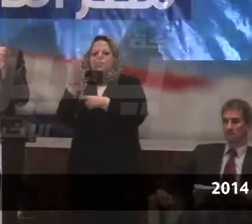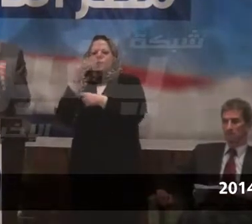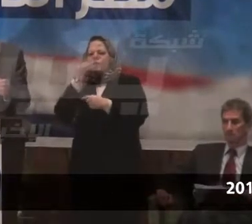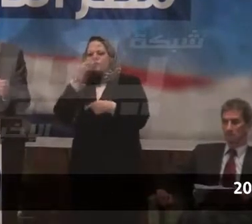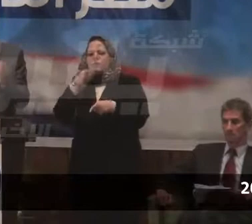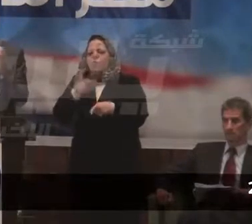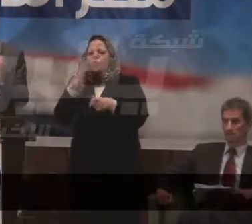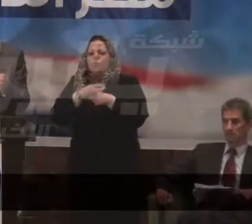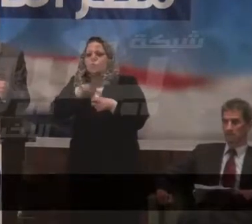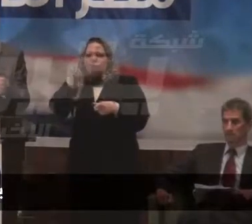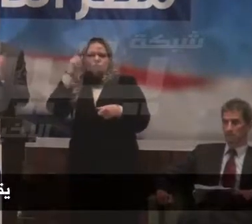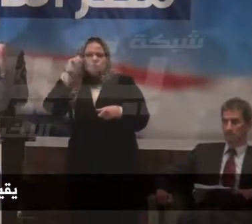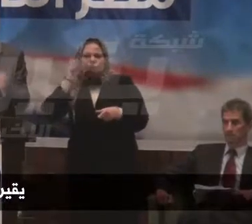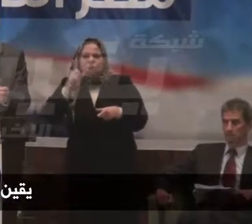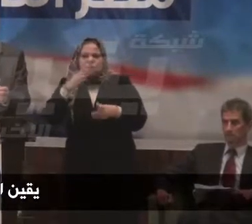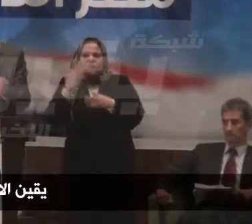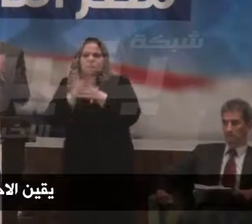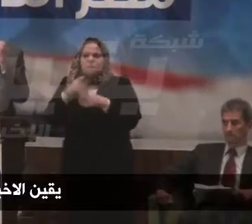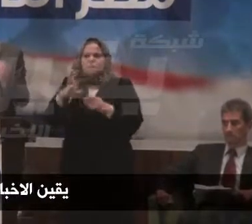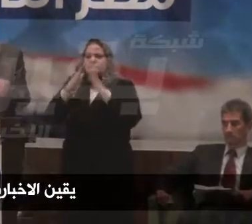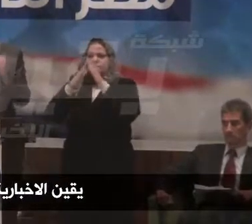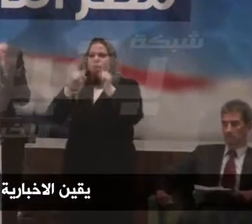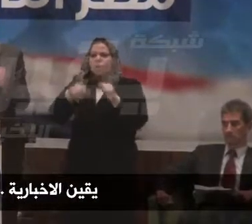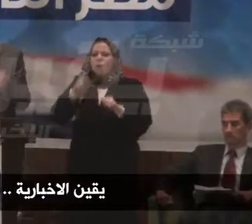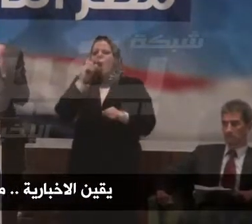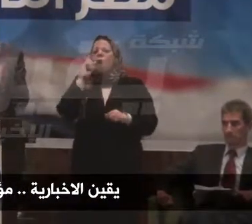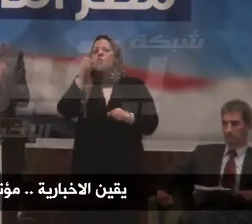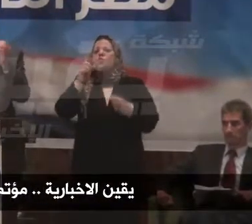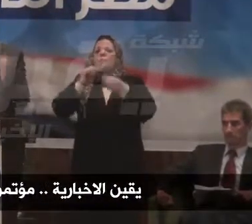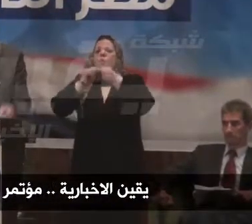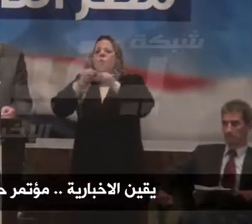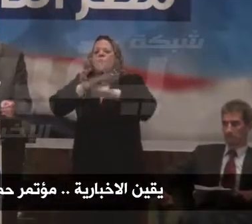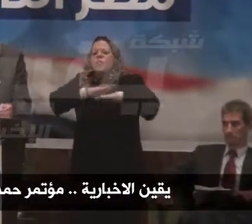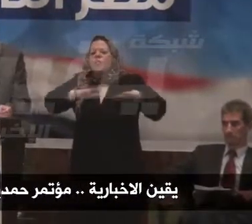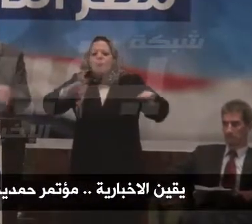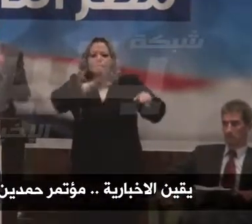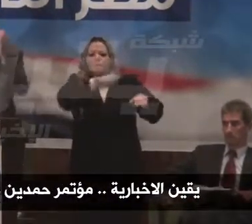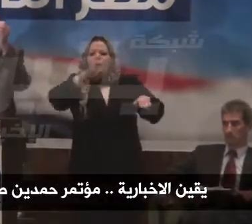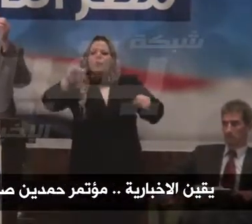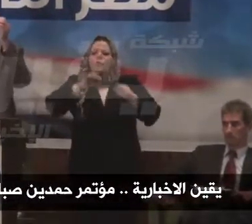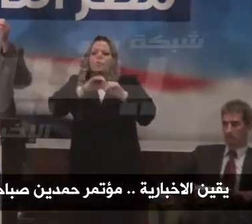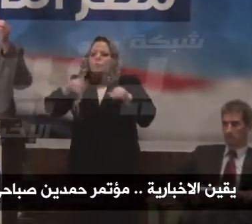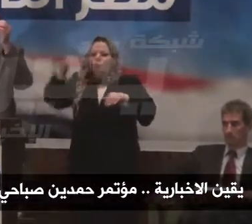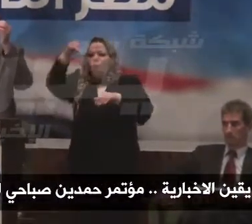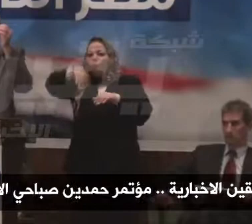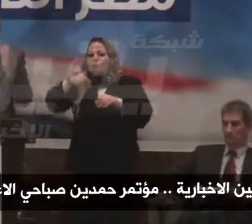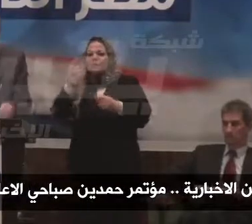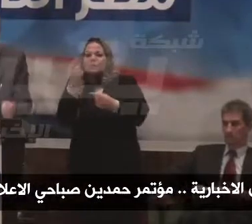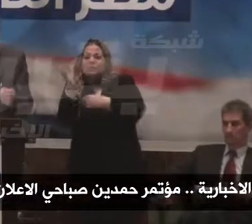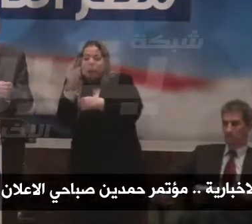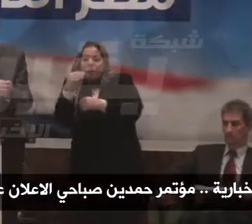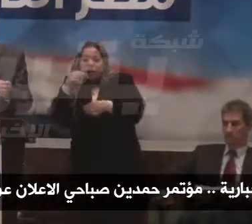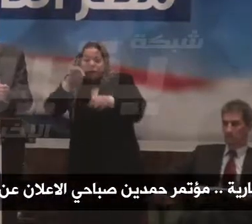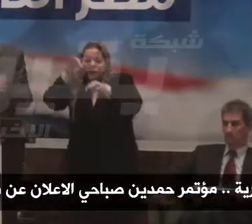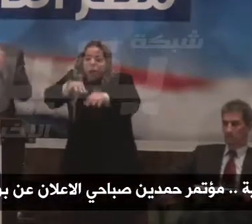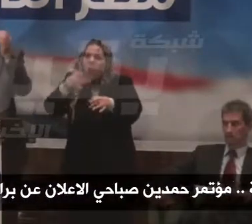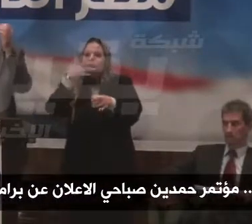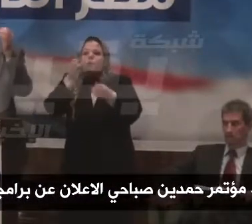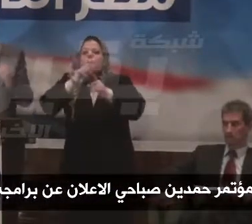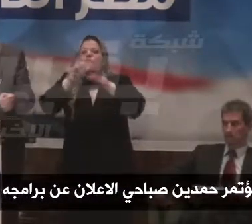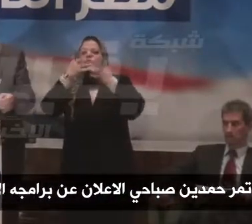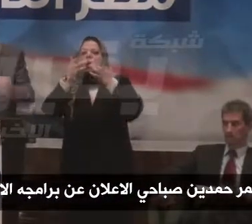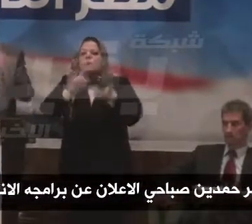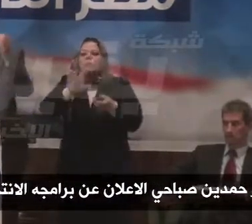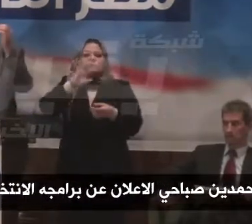تتصوروا حضراتكم ان مصر تمتلك 11 مليون فدان في البحار ما فيهمش مزرعه واحده سمكيه،